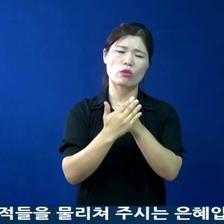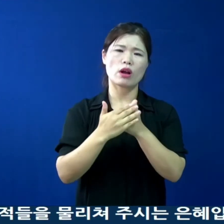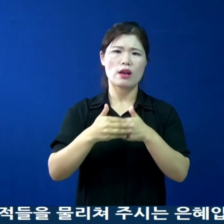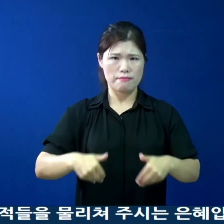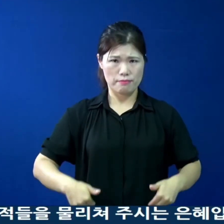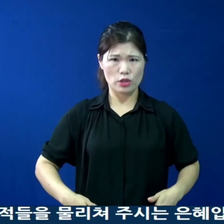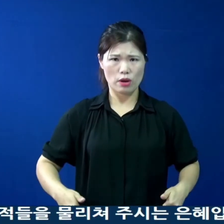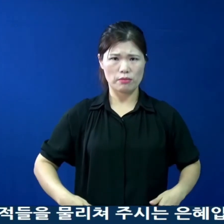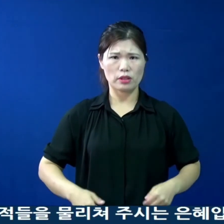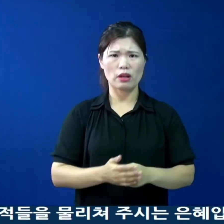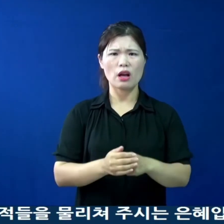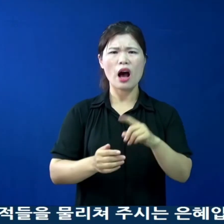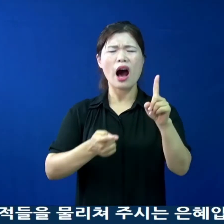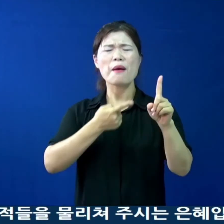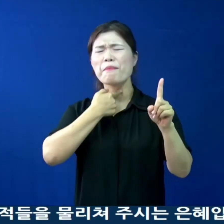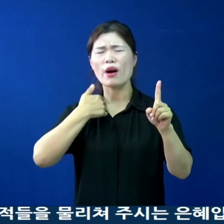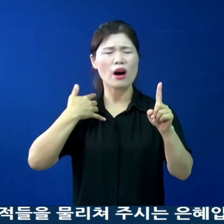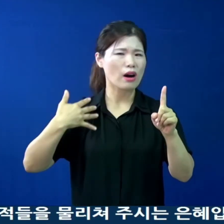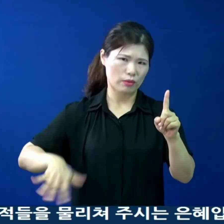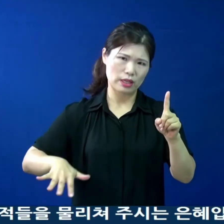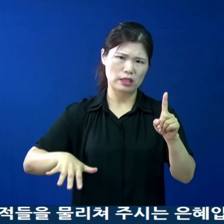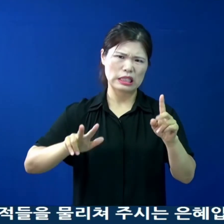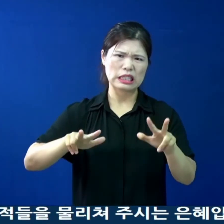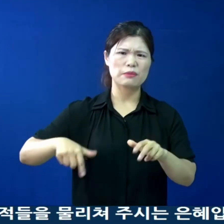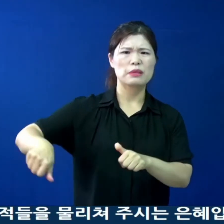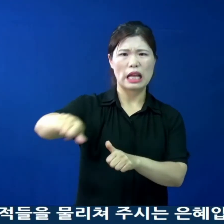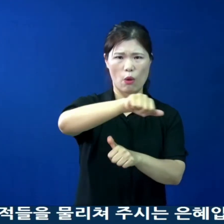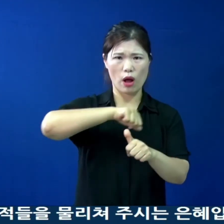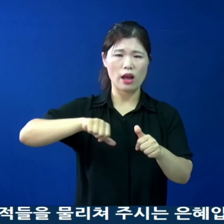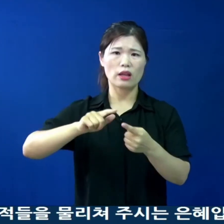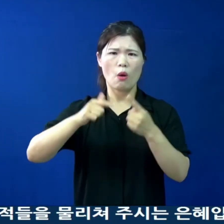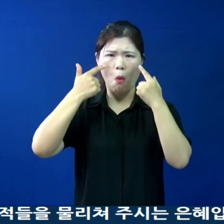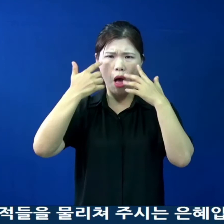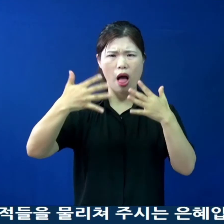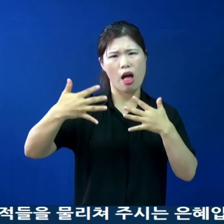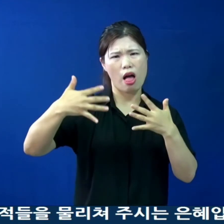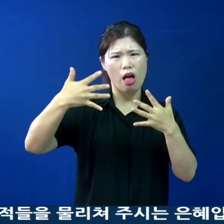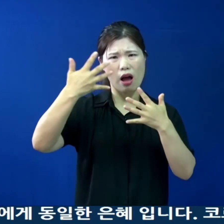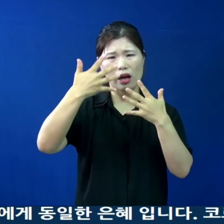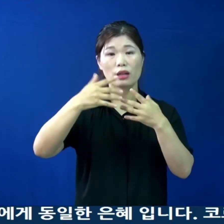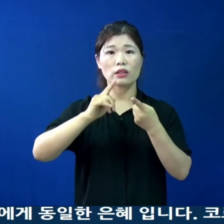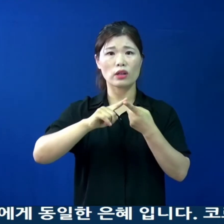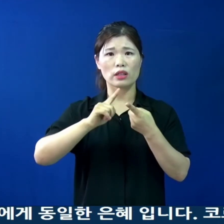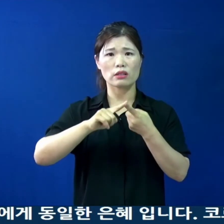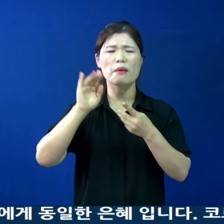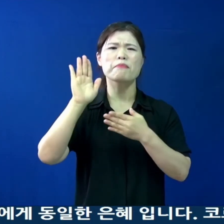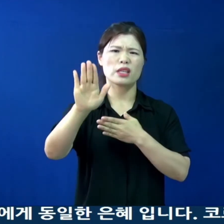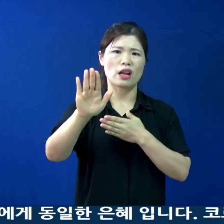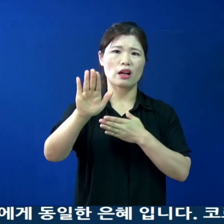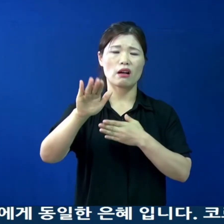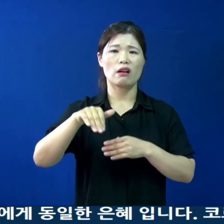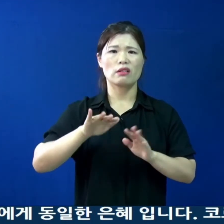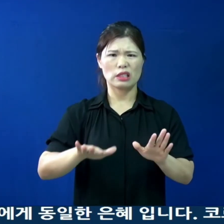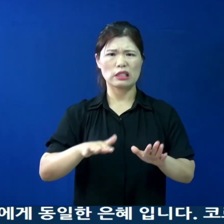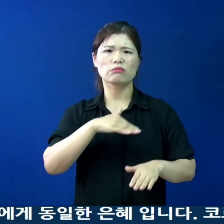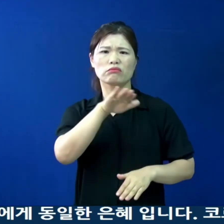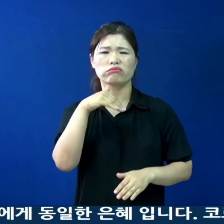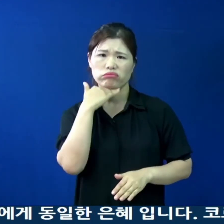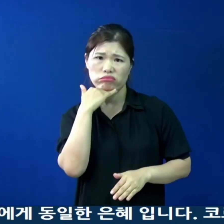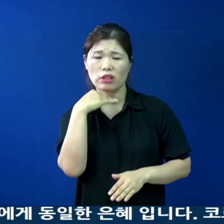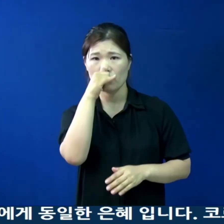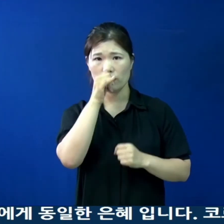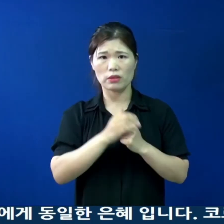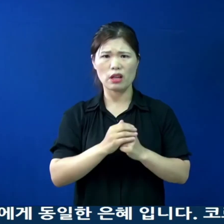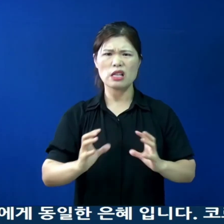한 번도 경험하지 못한 이 상황들, 불확실한 미래의 시간들이 우리를 기다리고 있고, 전 세계가